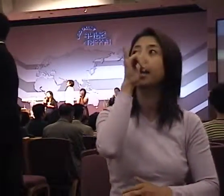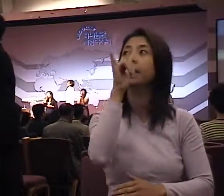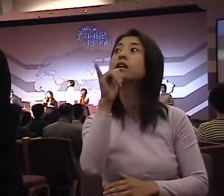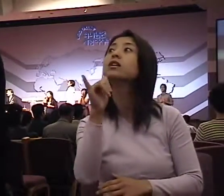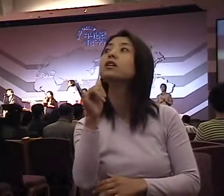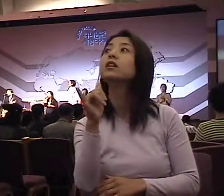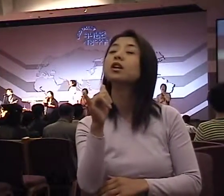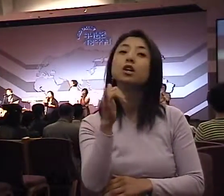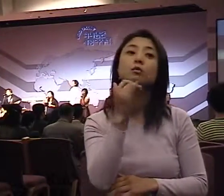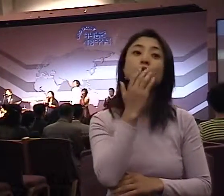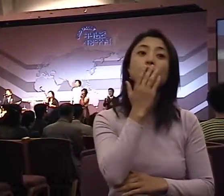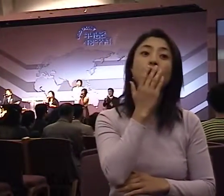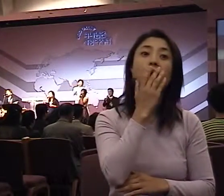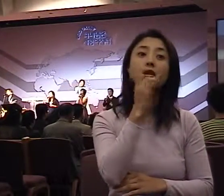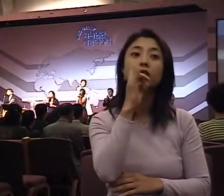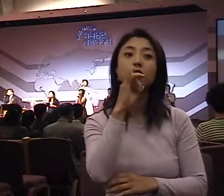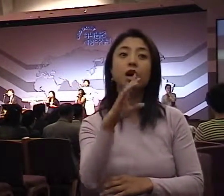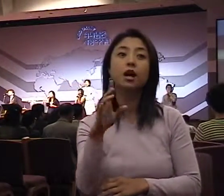있네. 불가능한